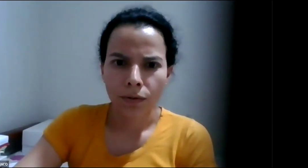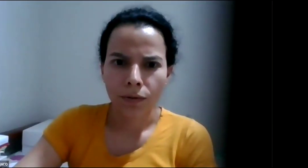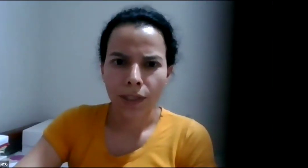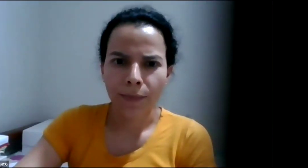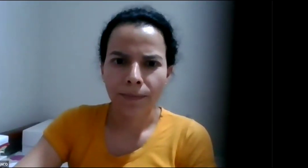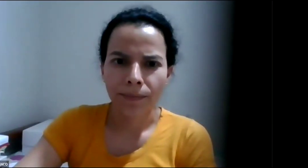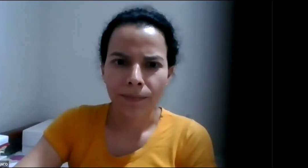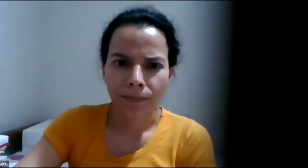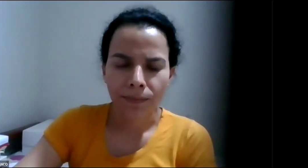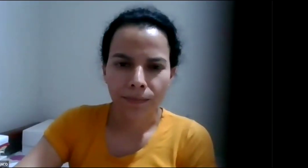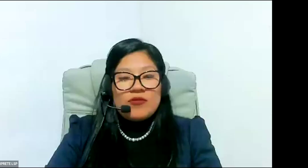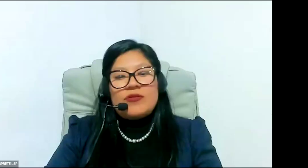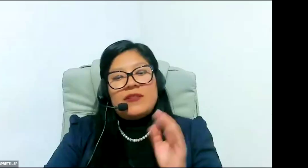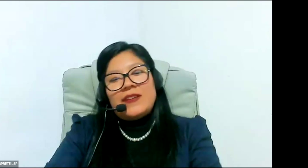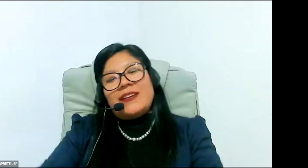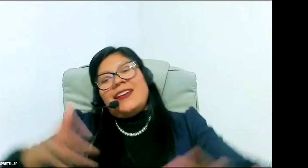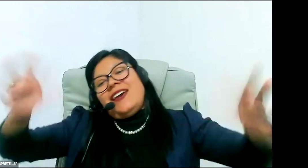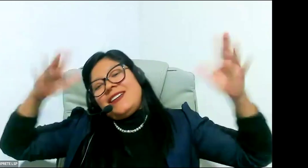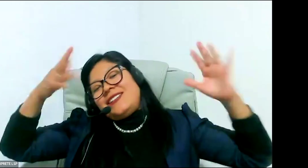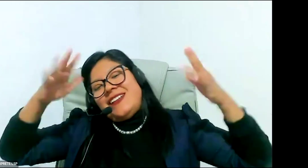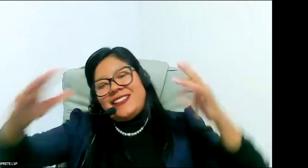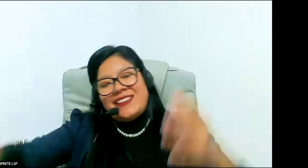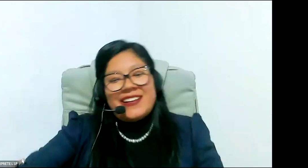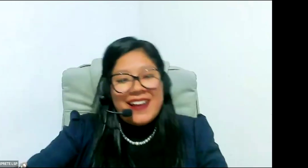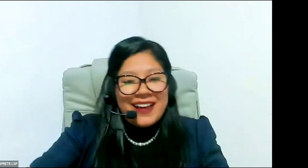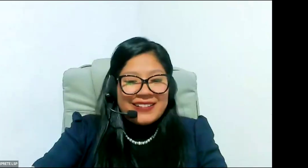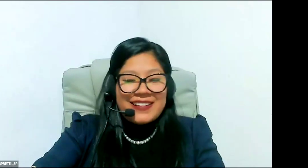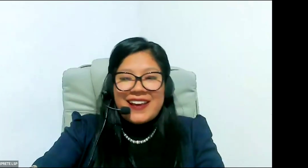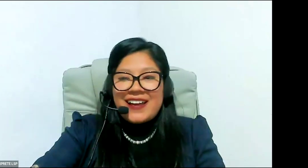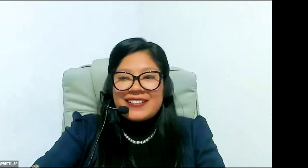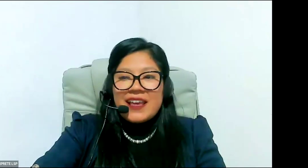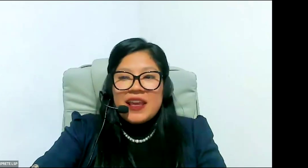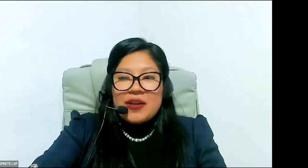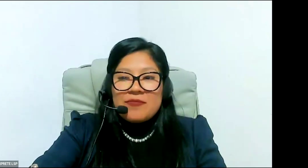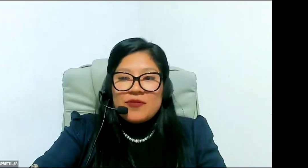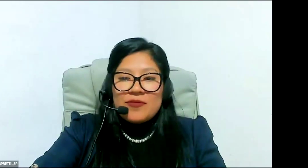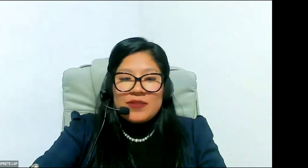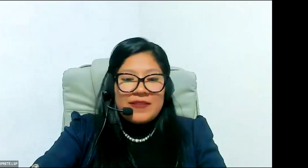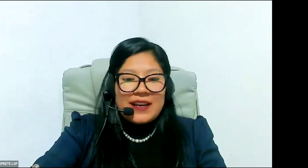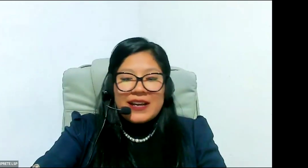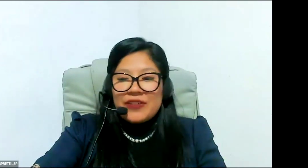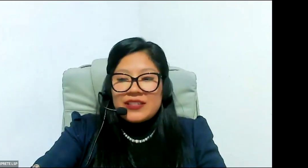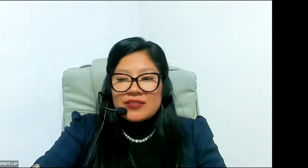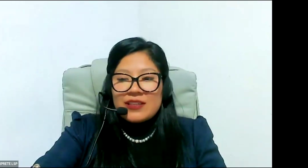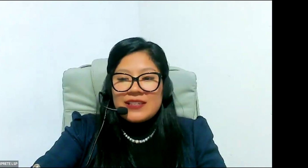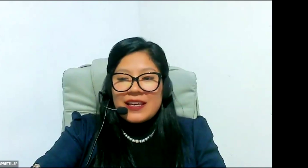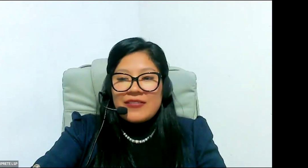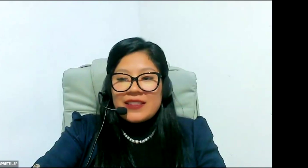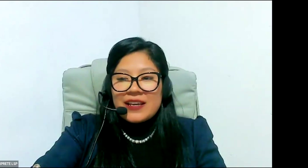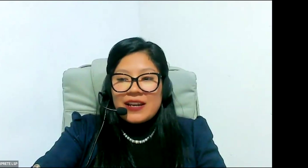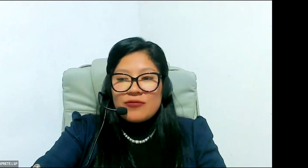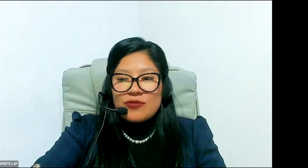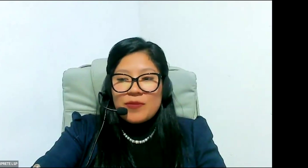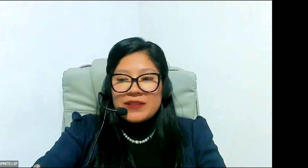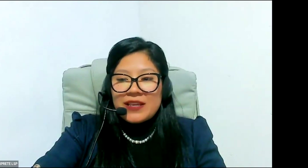nueve Lima Muy bien excelente gracias Muy bien acá Francisco dice que